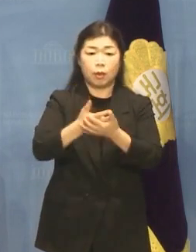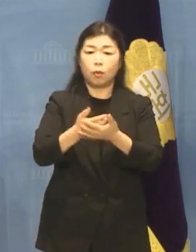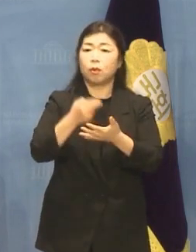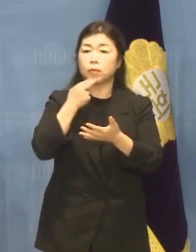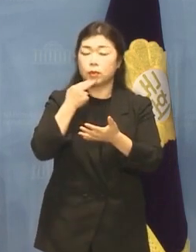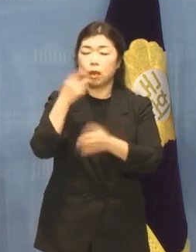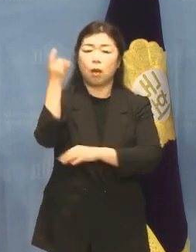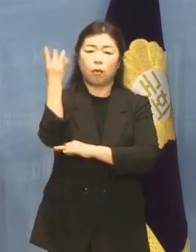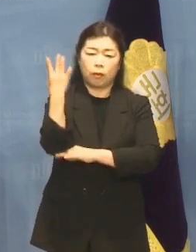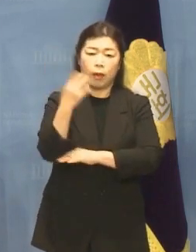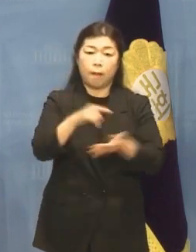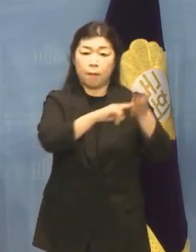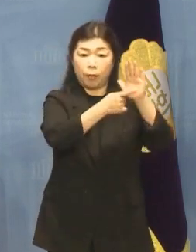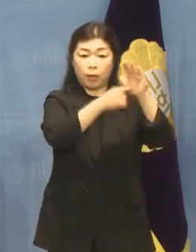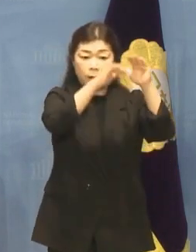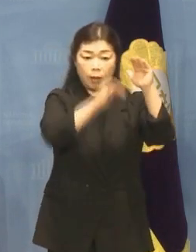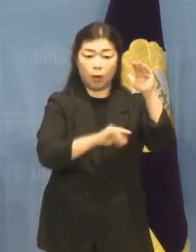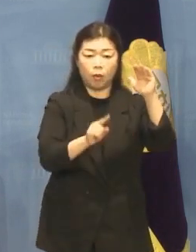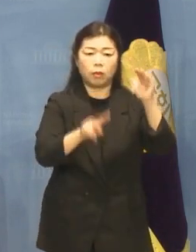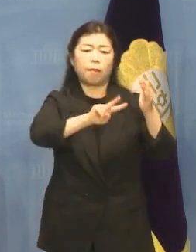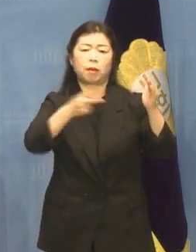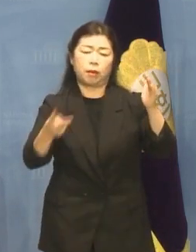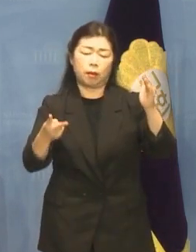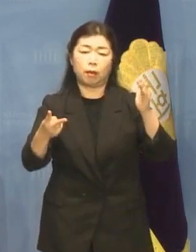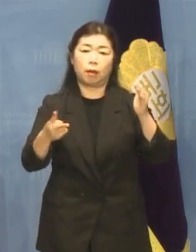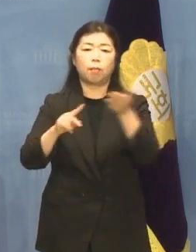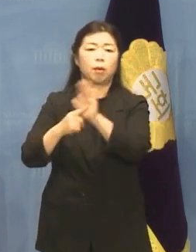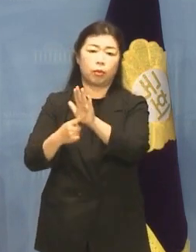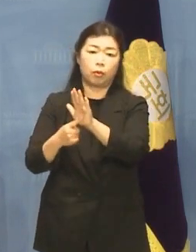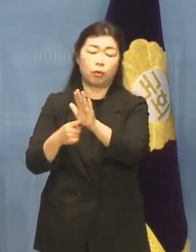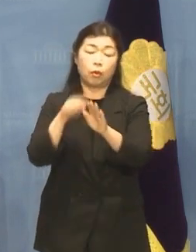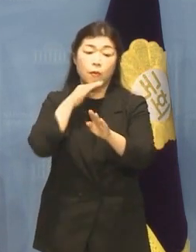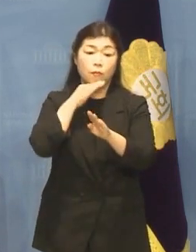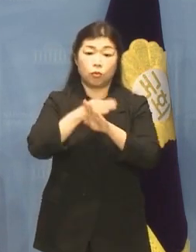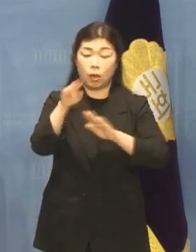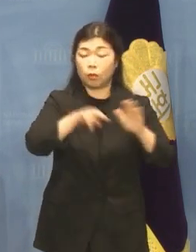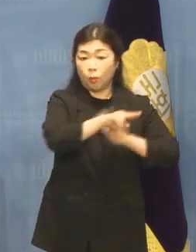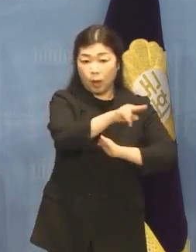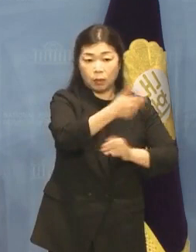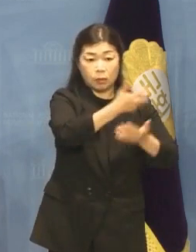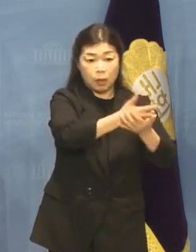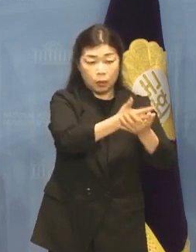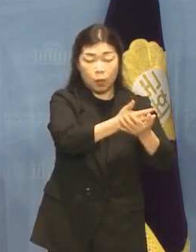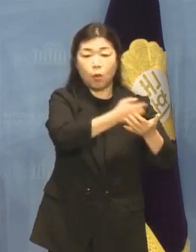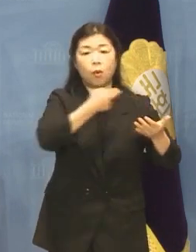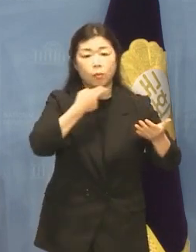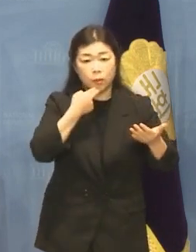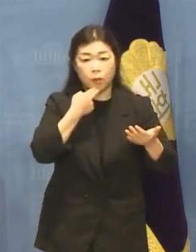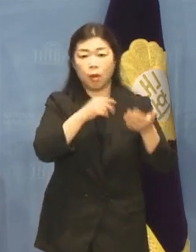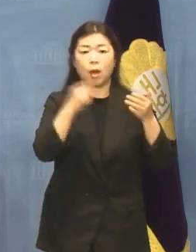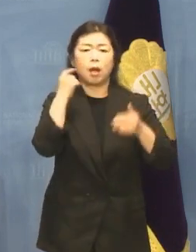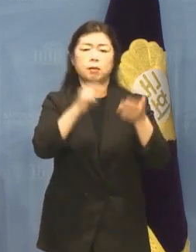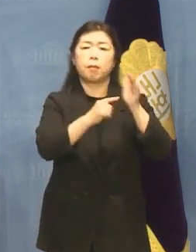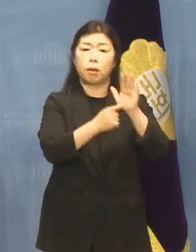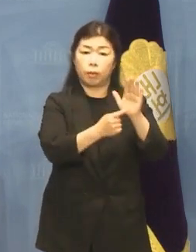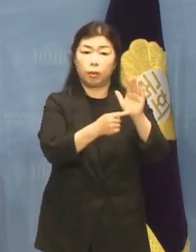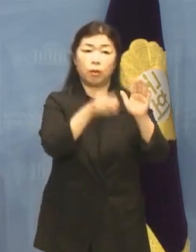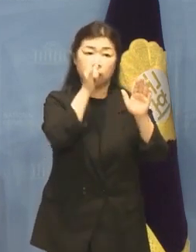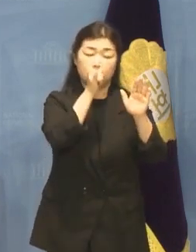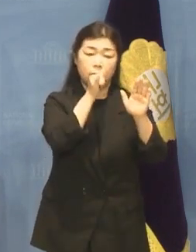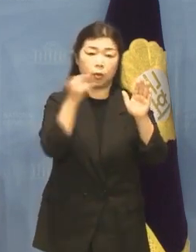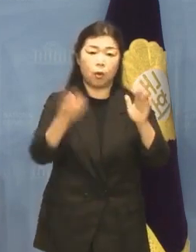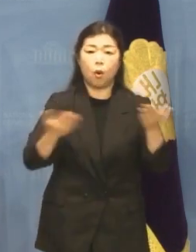발표한 사실관계를 뒤집거나 무시하고 월북을 입증할 자료가 없다고 허위 발표하고